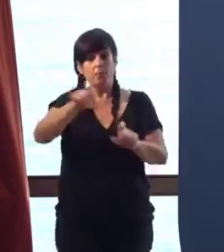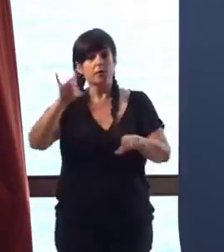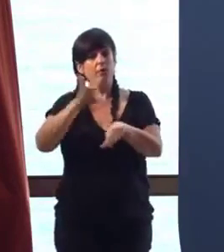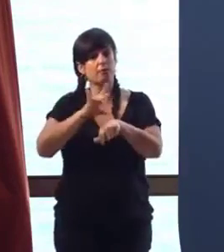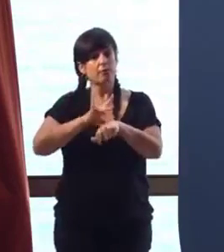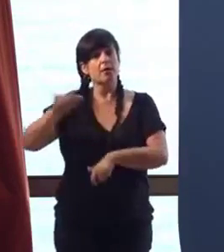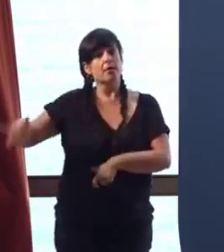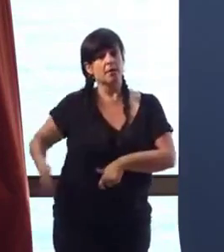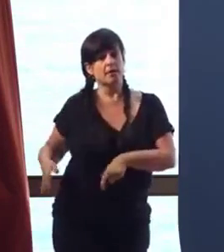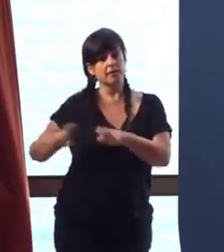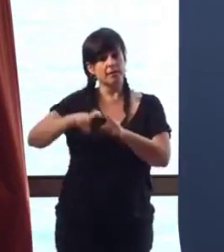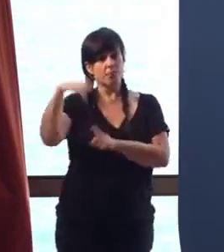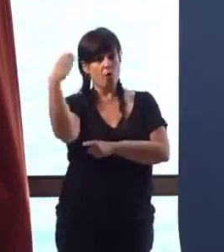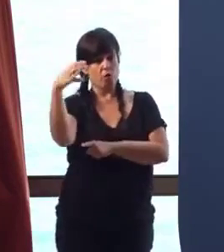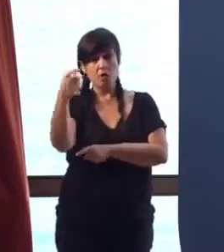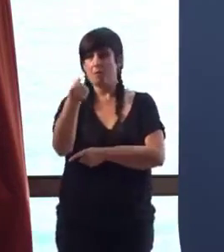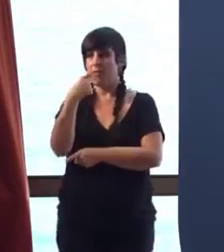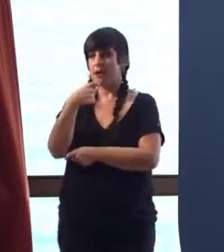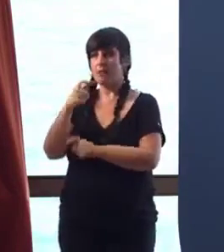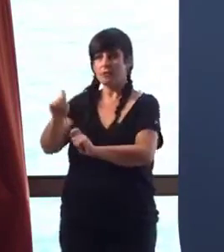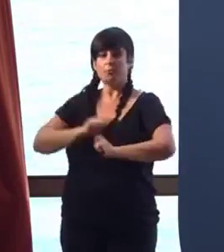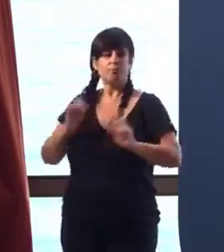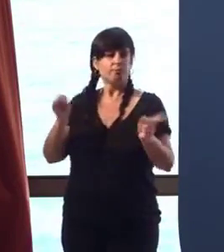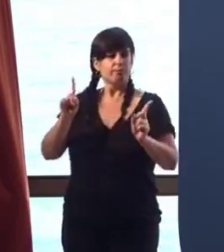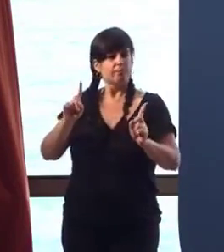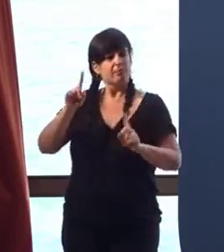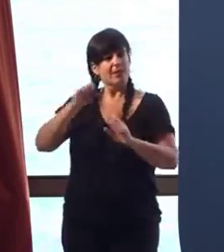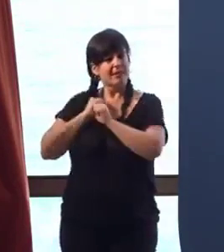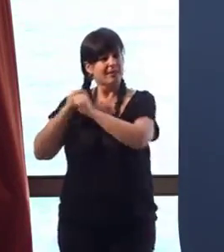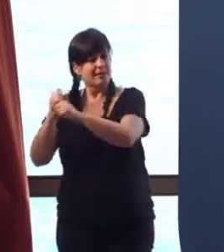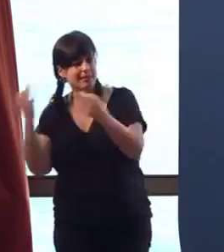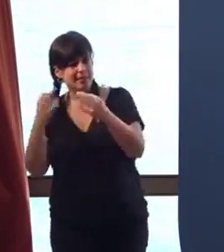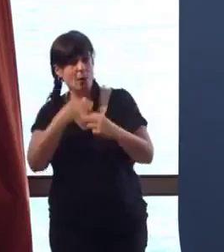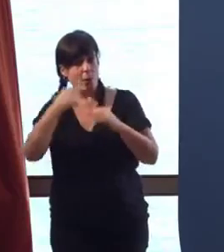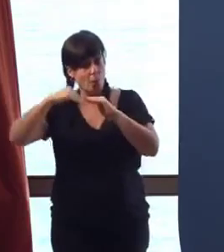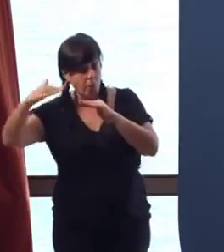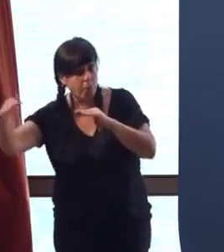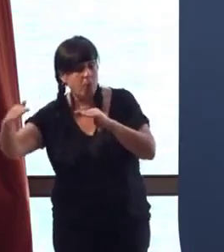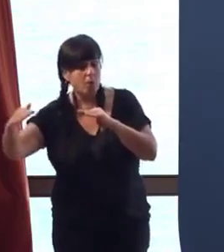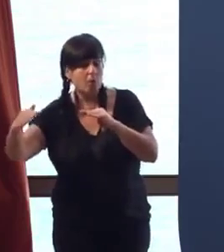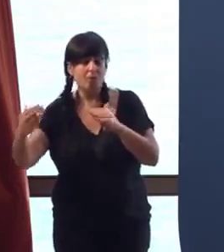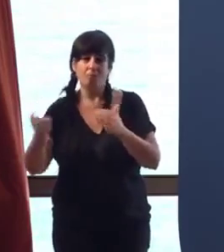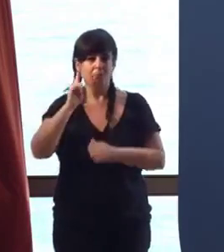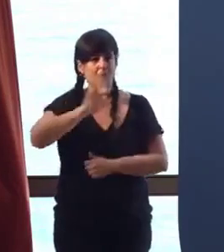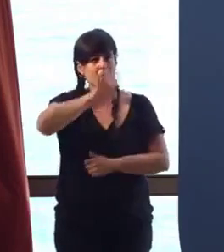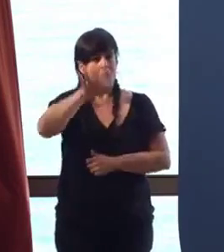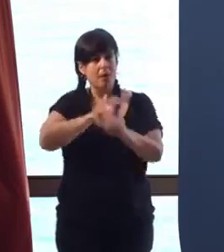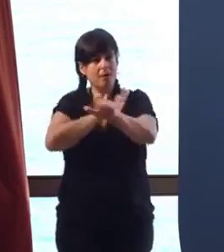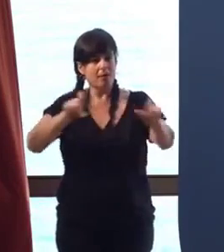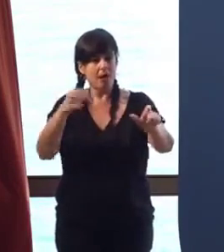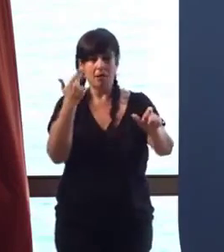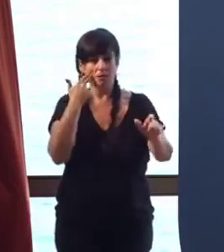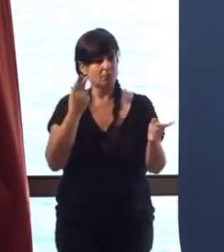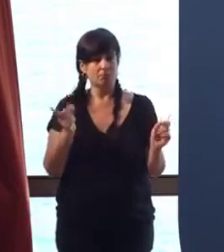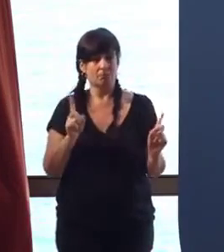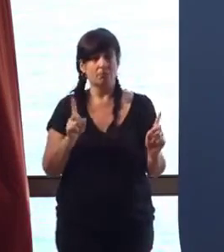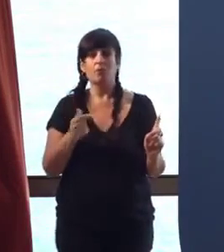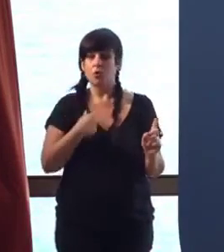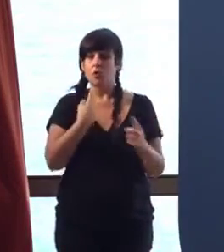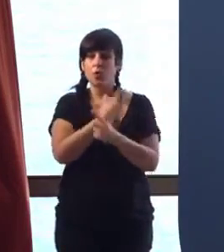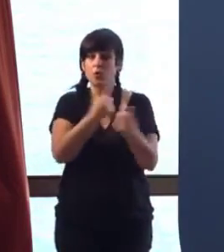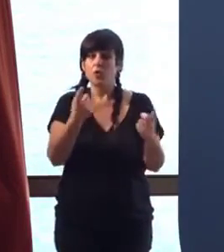buen tono o sin mal tono. Parece que el problema es asustar a los creadores de opinión. No hay que dar miedo. Pues yo os digo una cosa, el día